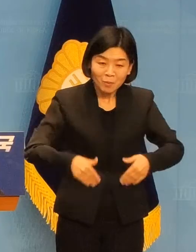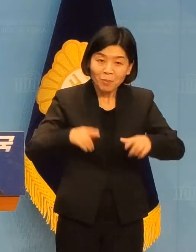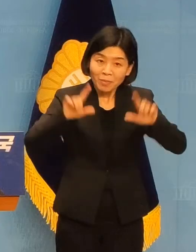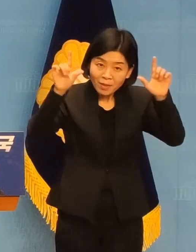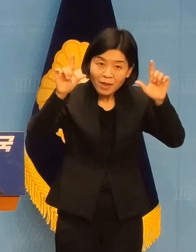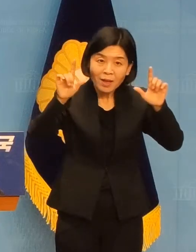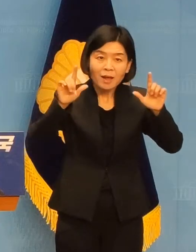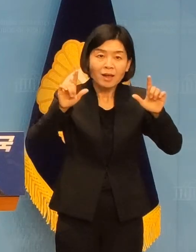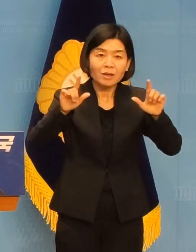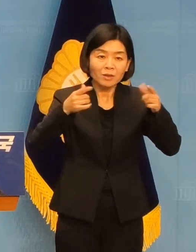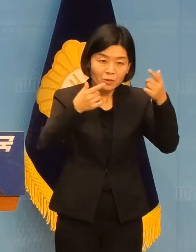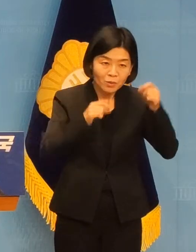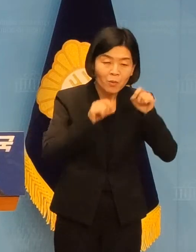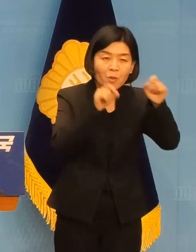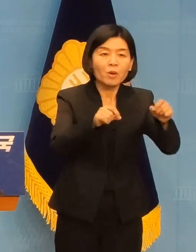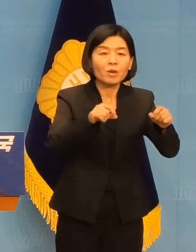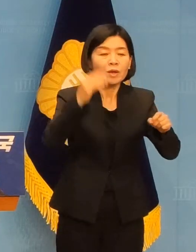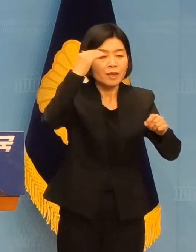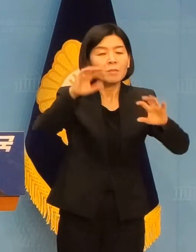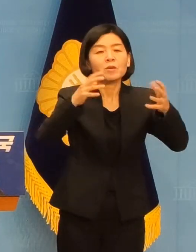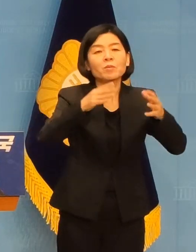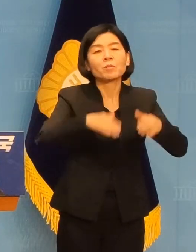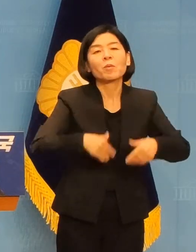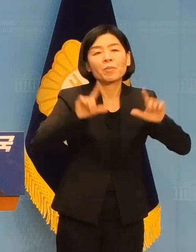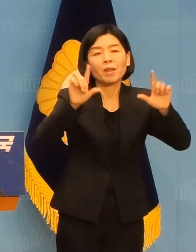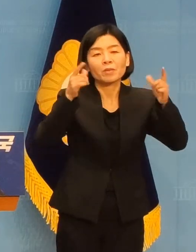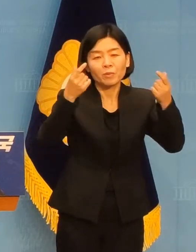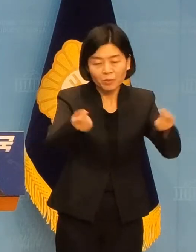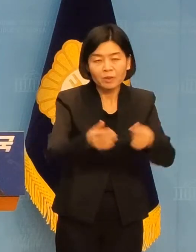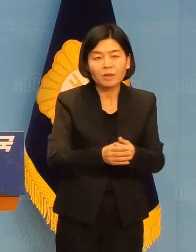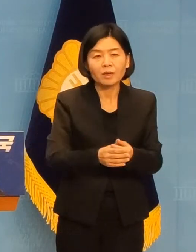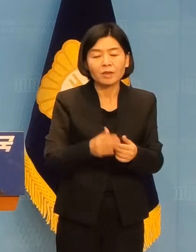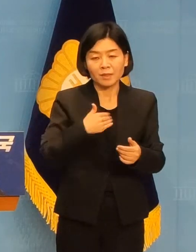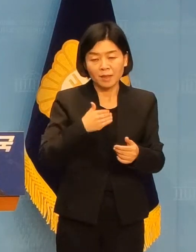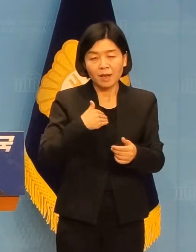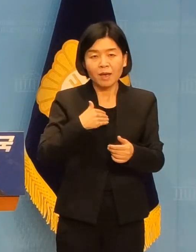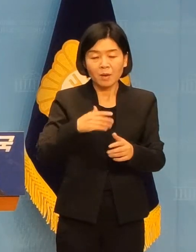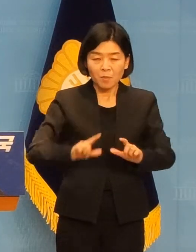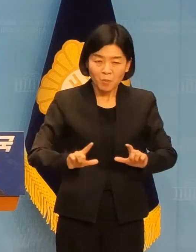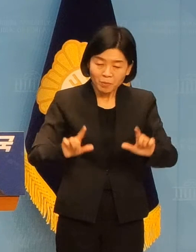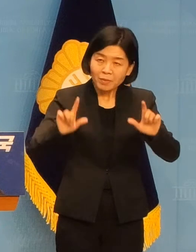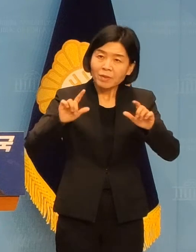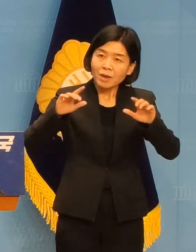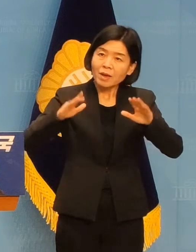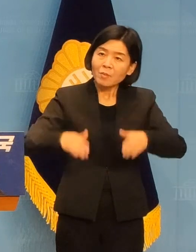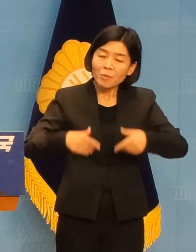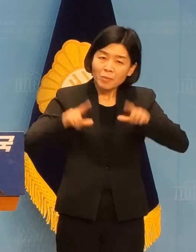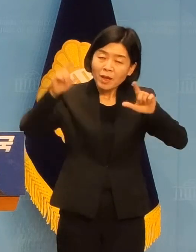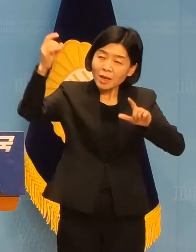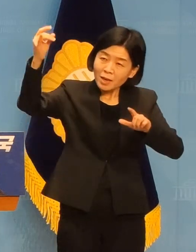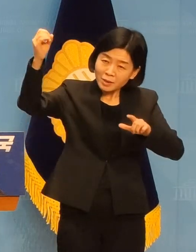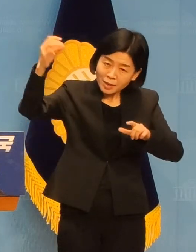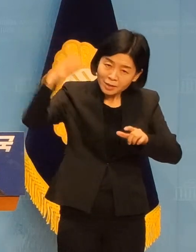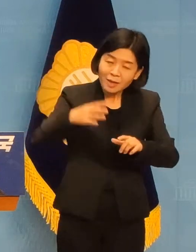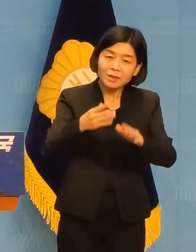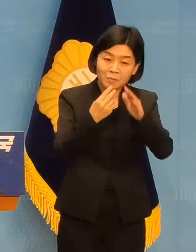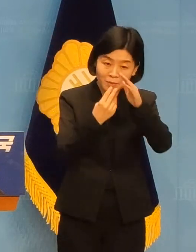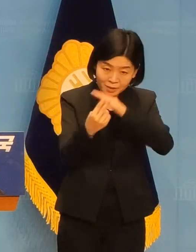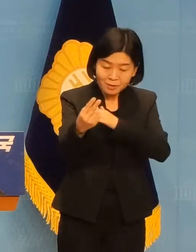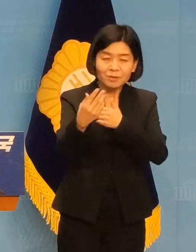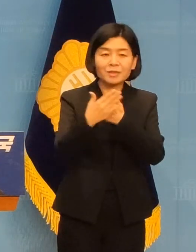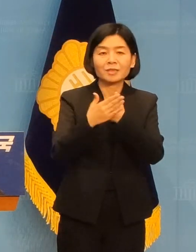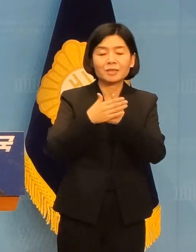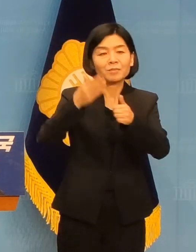봄날이 될 것입니다. 정춘생의 봄날의 햇살 같은 비전을 지지해 주십시오.